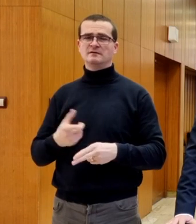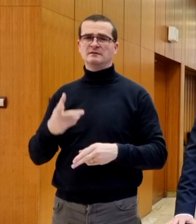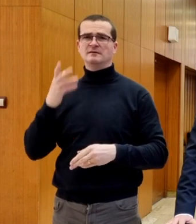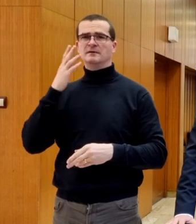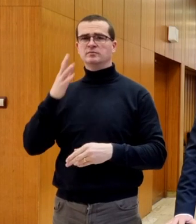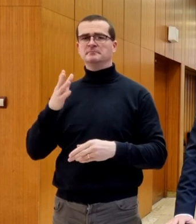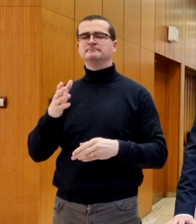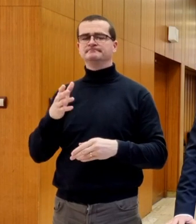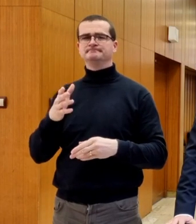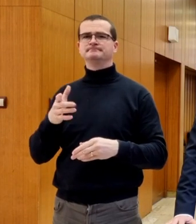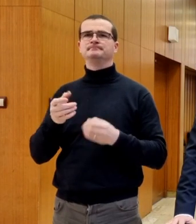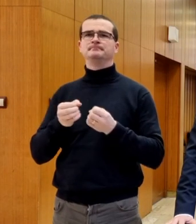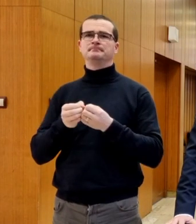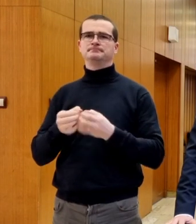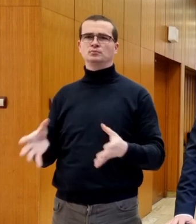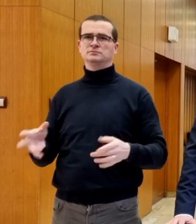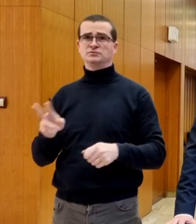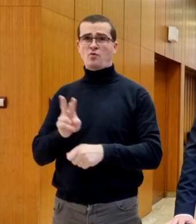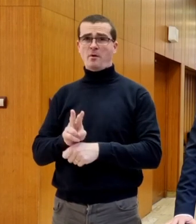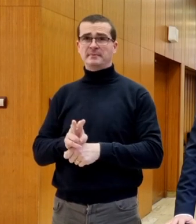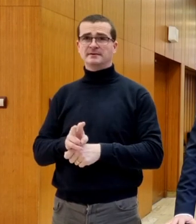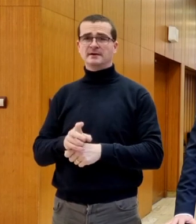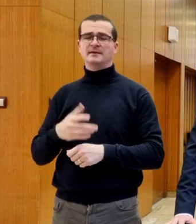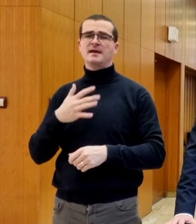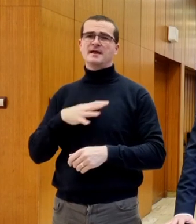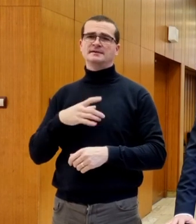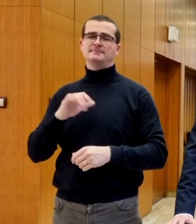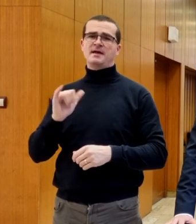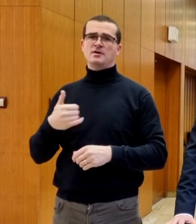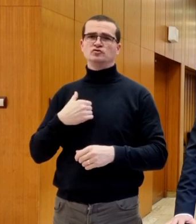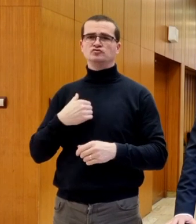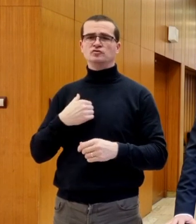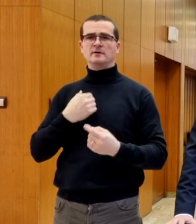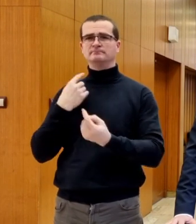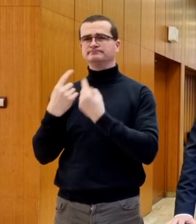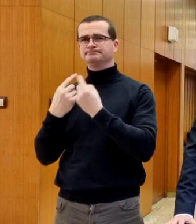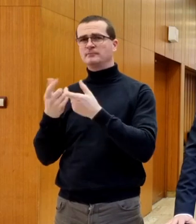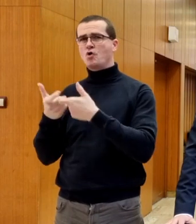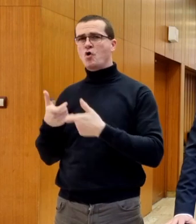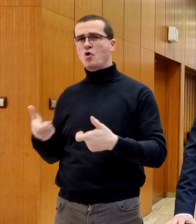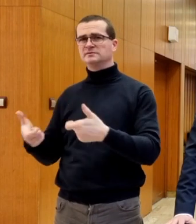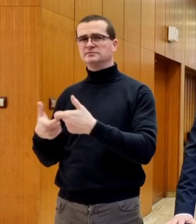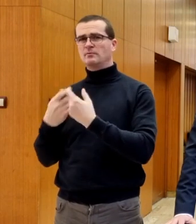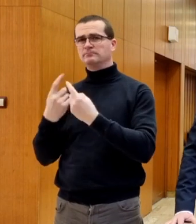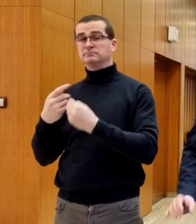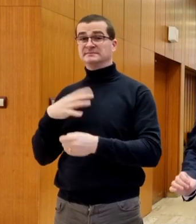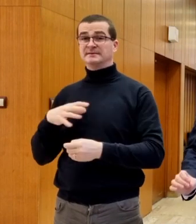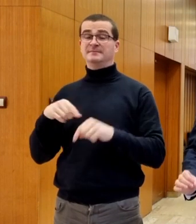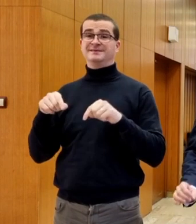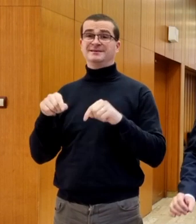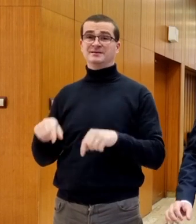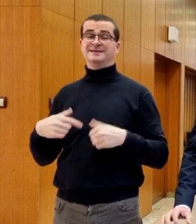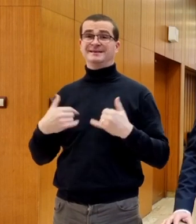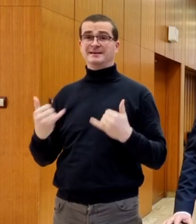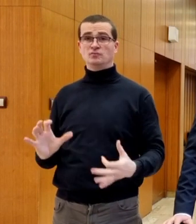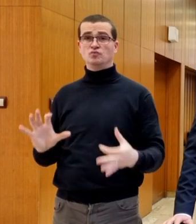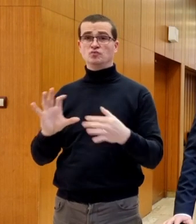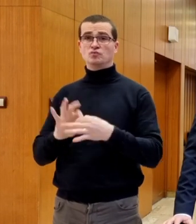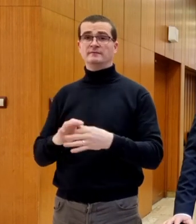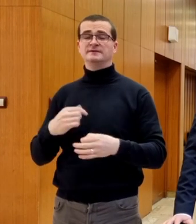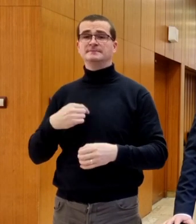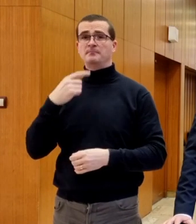budeme smerovať k uvoľňovaniu opatrení. Chcem sa samozrejme ešte o tom poradiť s konzíliom, ale tu v tejto súvislosti chcem